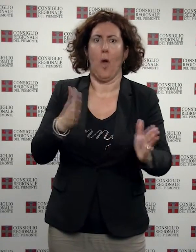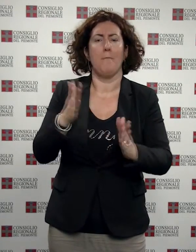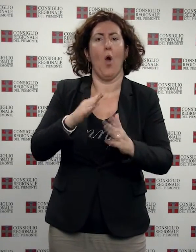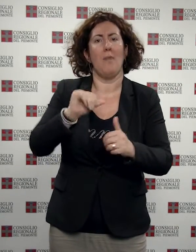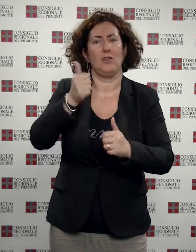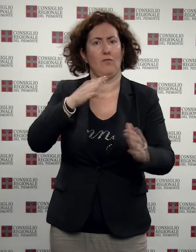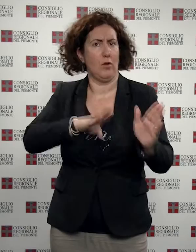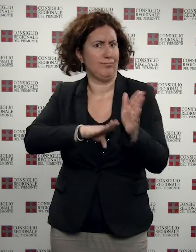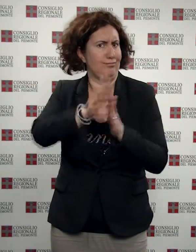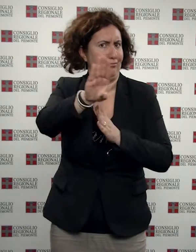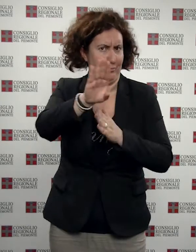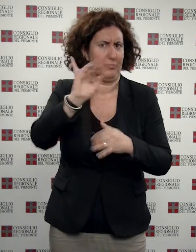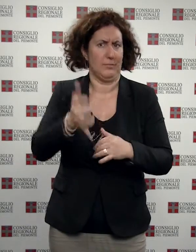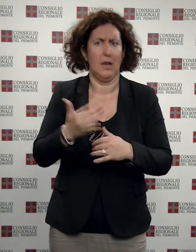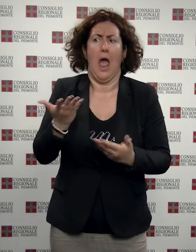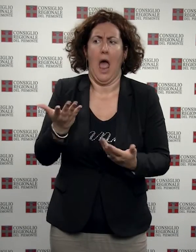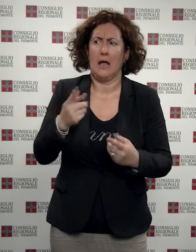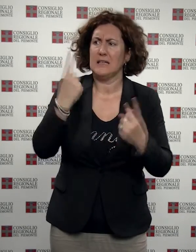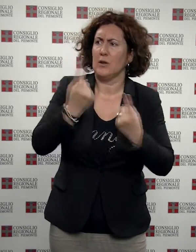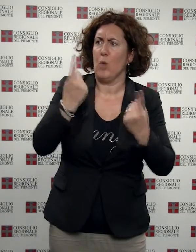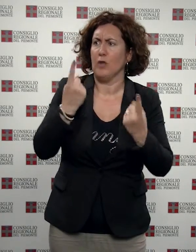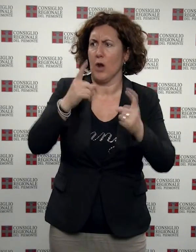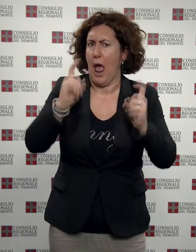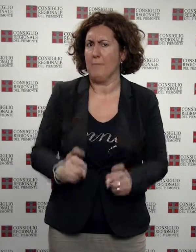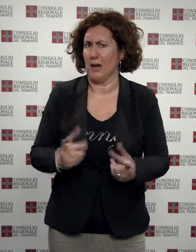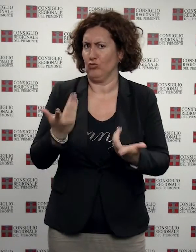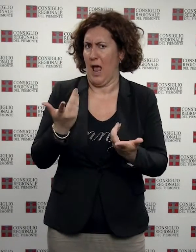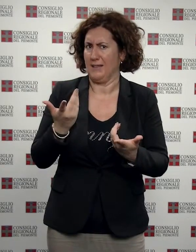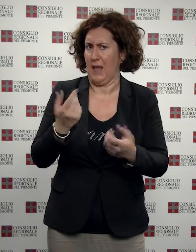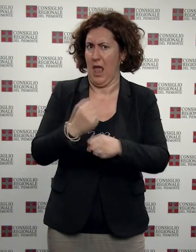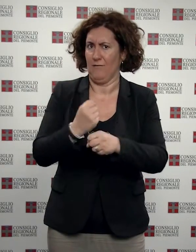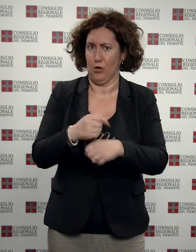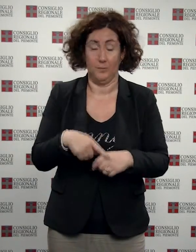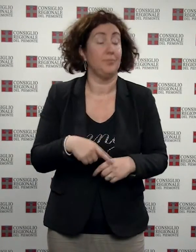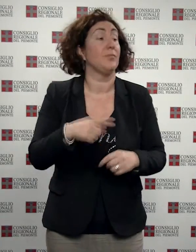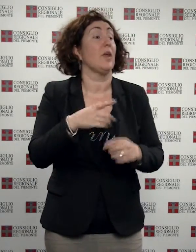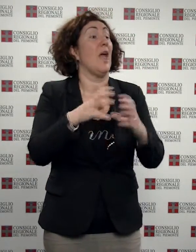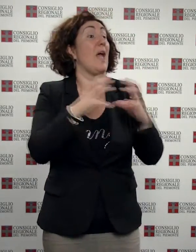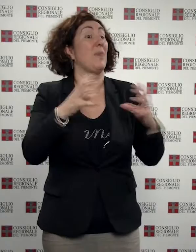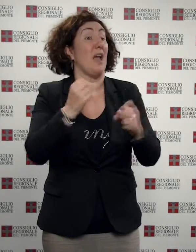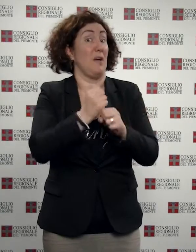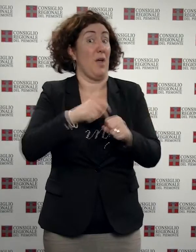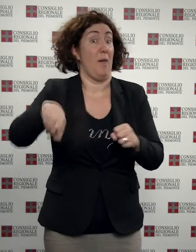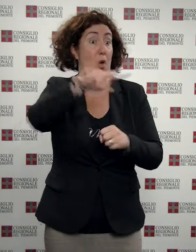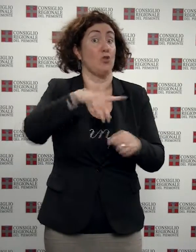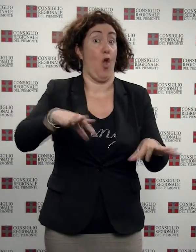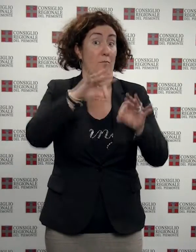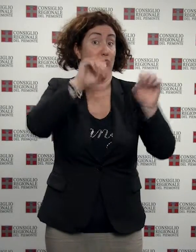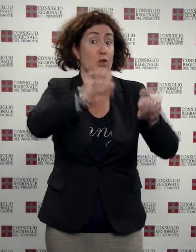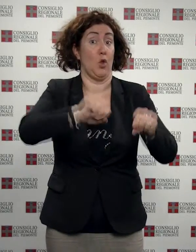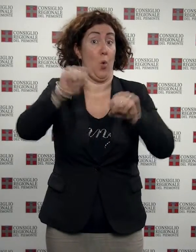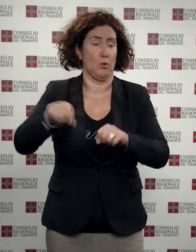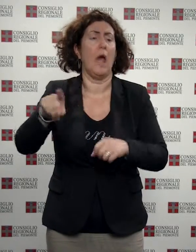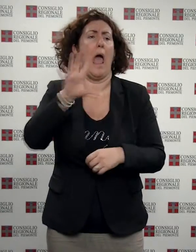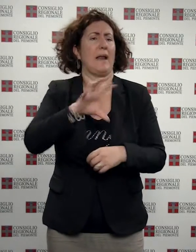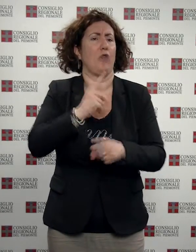di emergenza occupazionale, soprattutto giovanile. Le imprese piemontesi chiudono, occorre che la regione assuma un